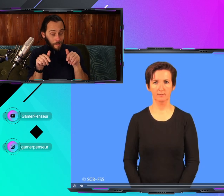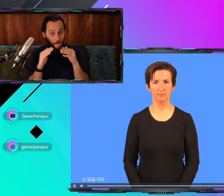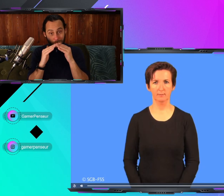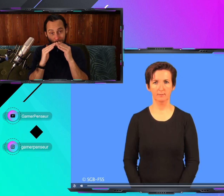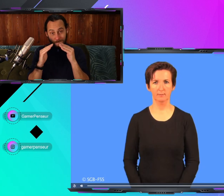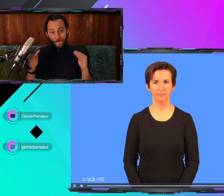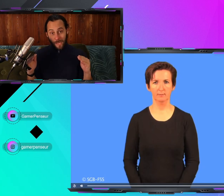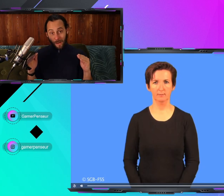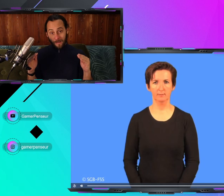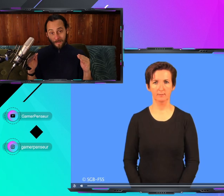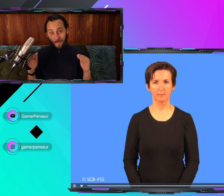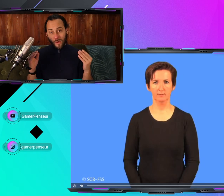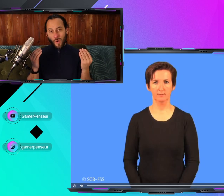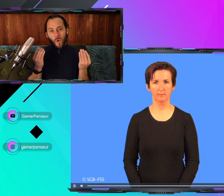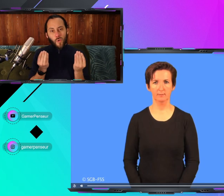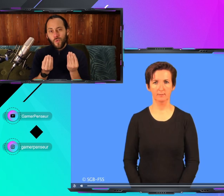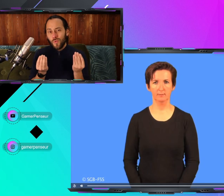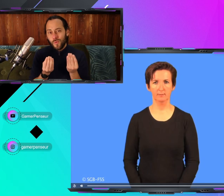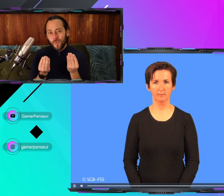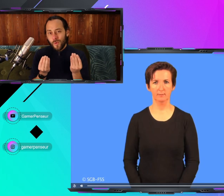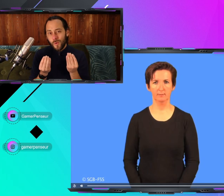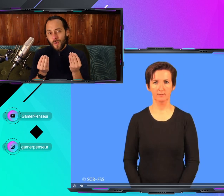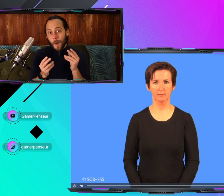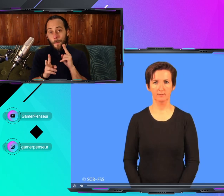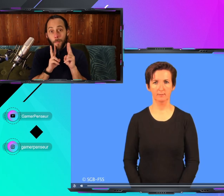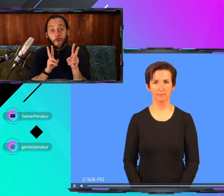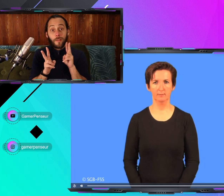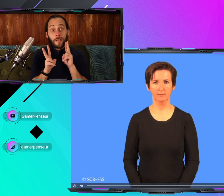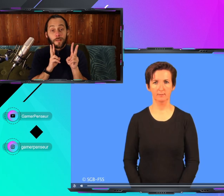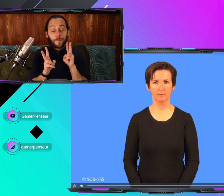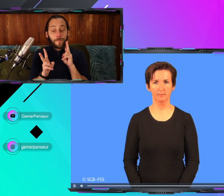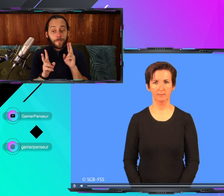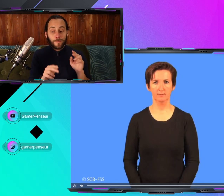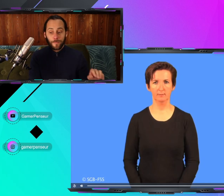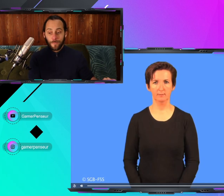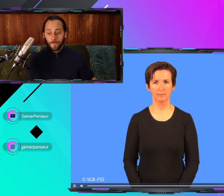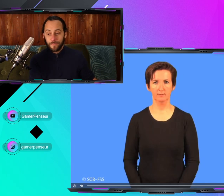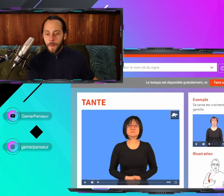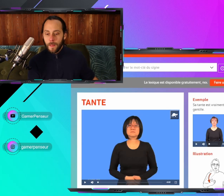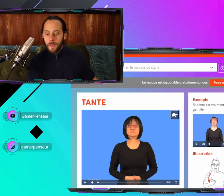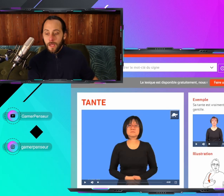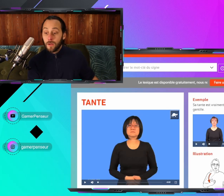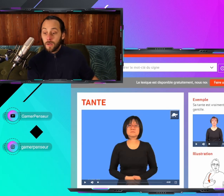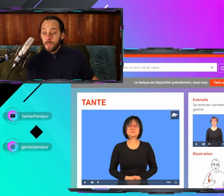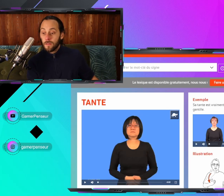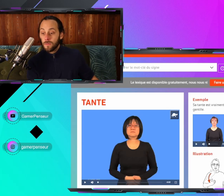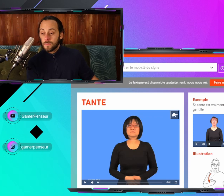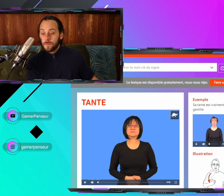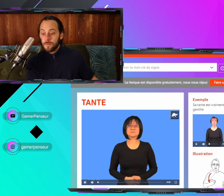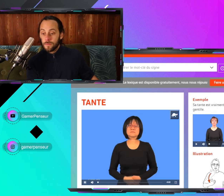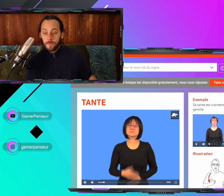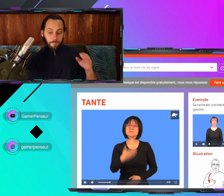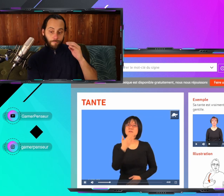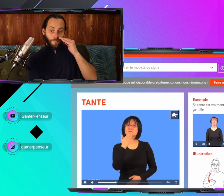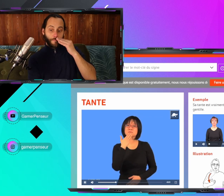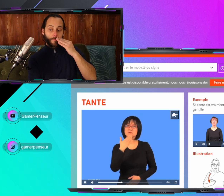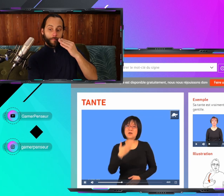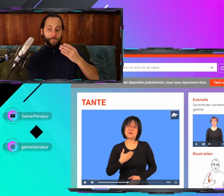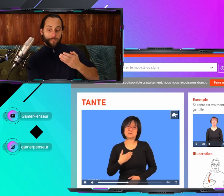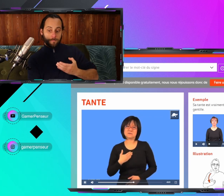La, villa. Ou Bretagne. Alors la tante.